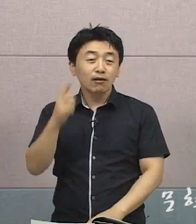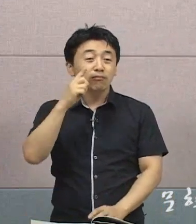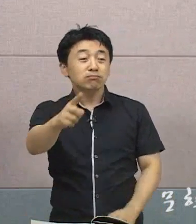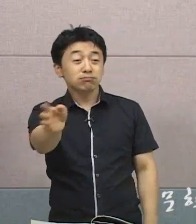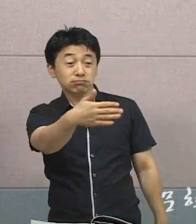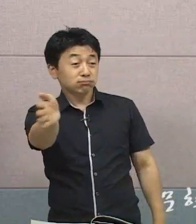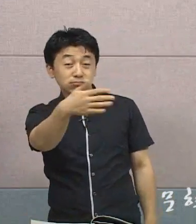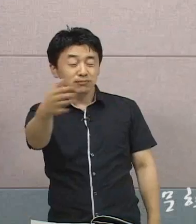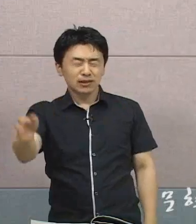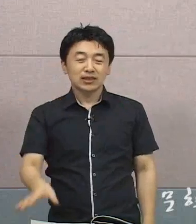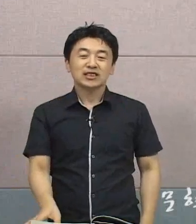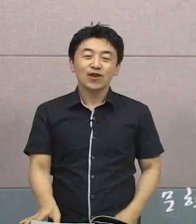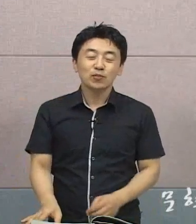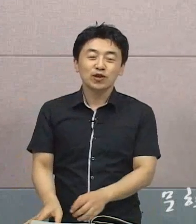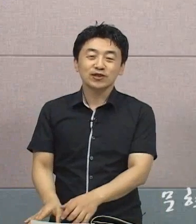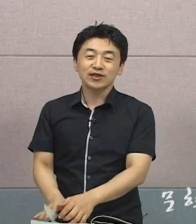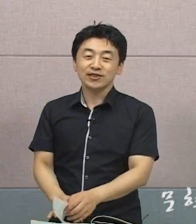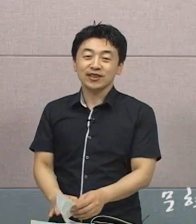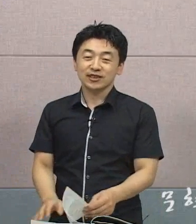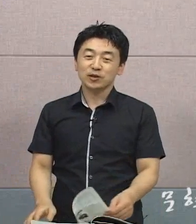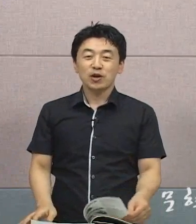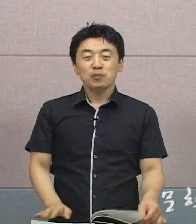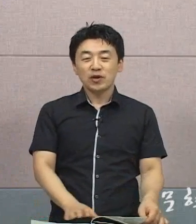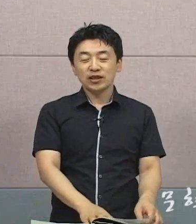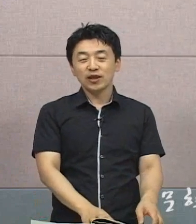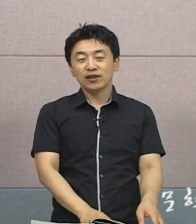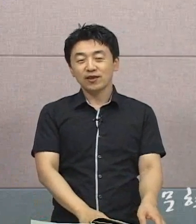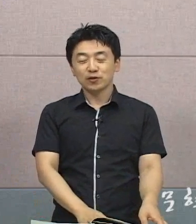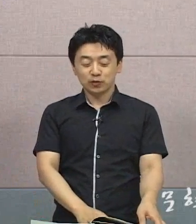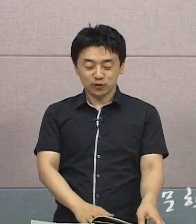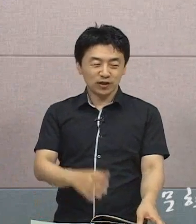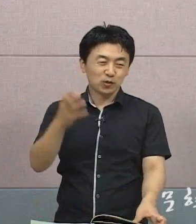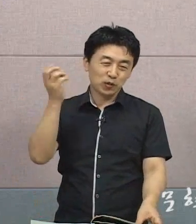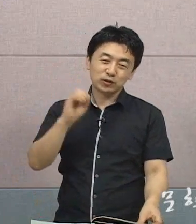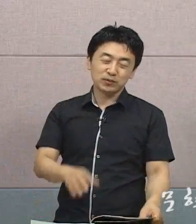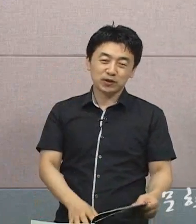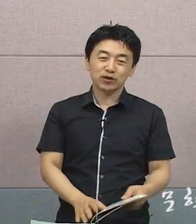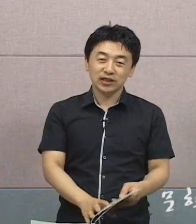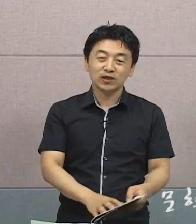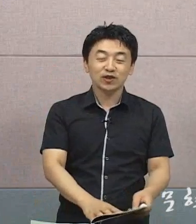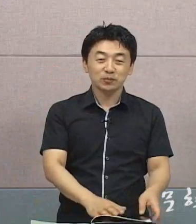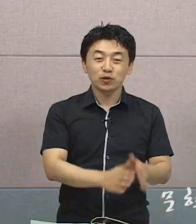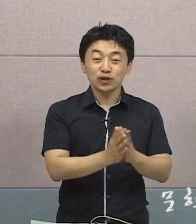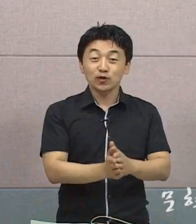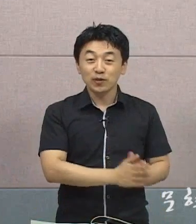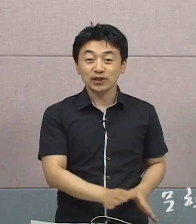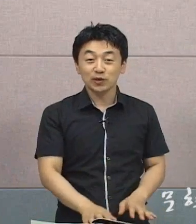그냥 없는 거거든요. 네, 그냥 편하게 굳이 꼭 외우시지 마시고요. 그냥 이런 거는 고려하고 넘어가시죠.